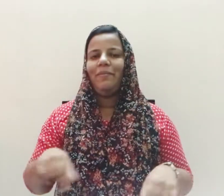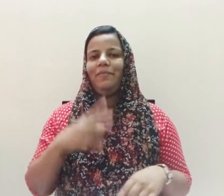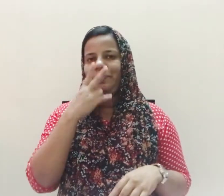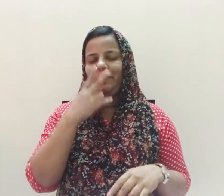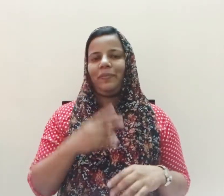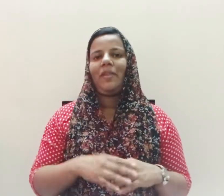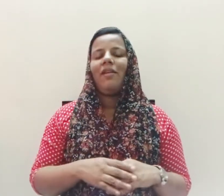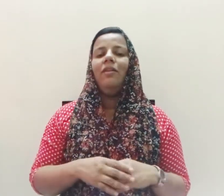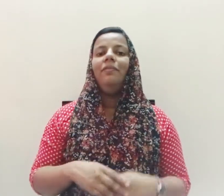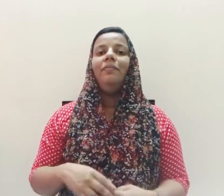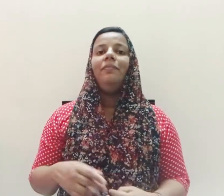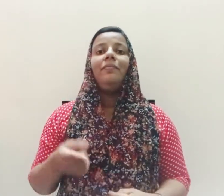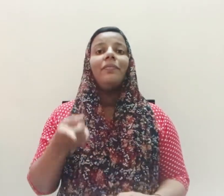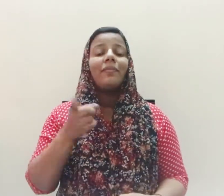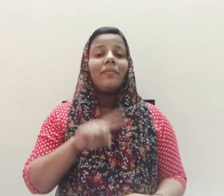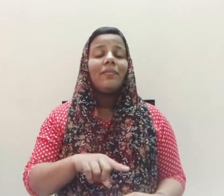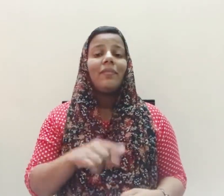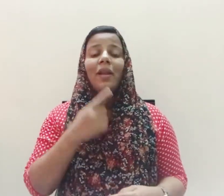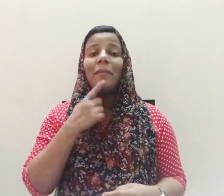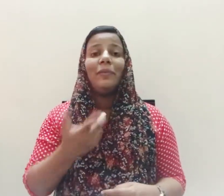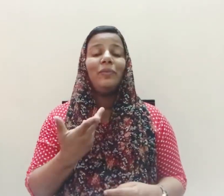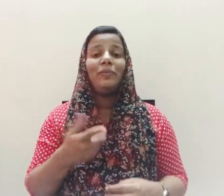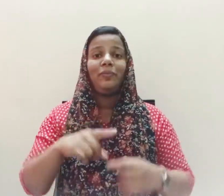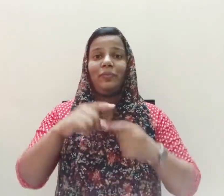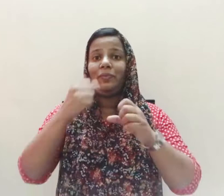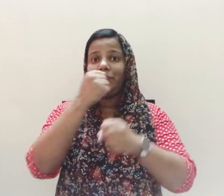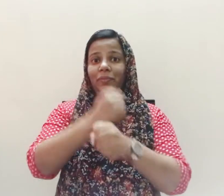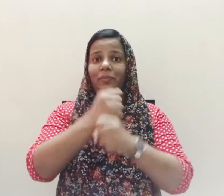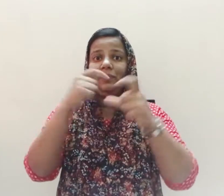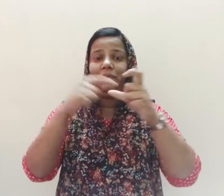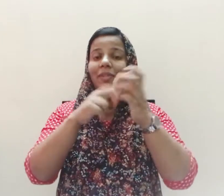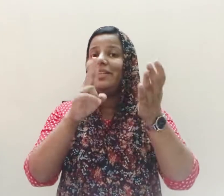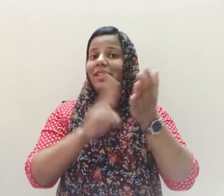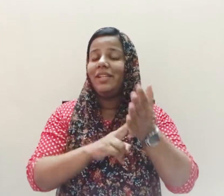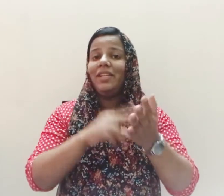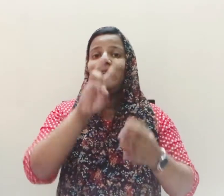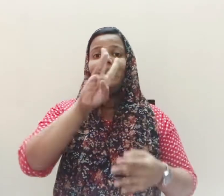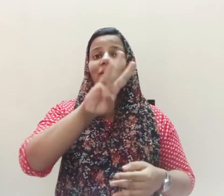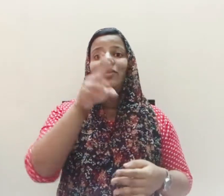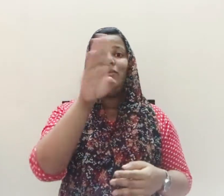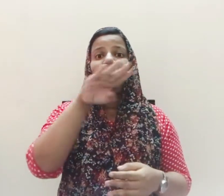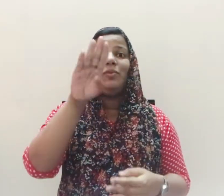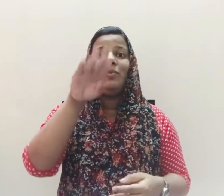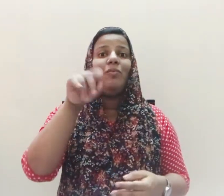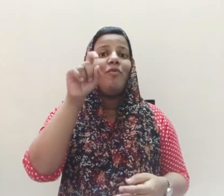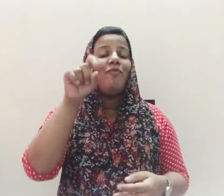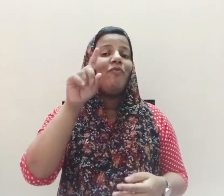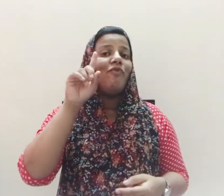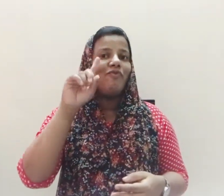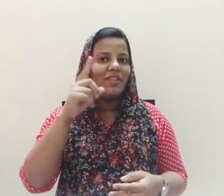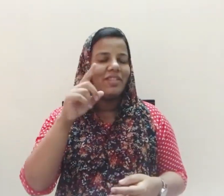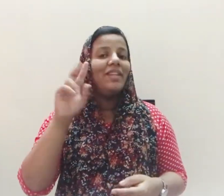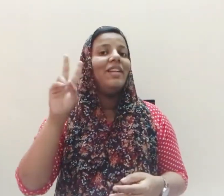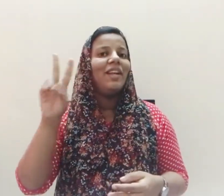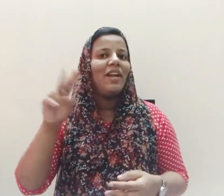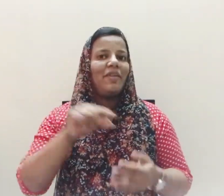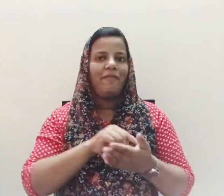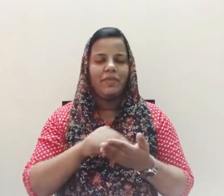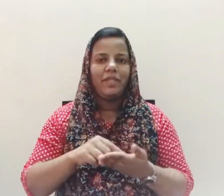ശ്രദ്ധിച്ചാട്ടെ, ഇന്നലെ ബൈബിൾ സ്റ്റഡിയിൽ പറഞ്ഞ ഒരു ഭാഗം, ഉൽപ്പത്തി പുസ്തകം 39-ാം അധ്യായം അതിൻ്റെ 1-ഉം 2-ഉം വാക്യങ്ങളാണ് വായിക്കാൻ പോകുന്നത്. എന്നാൽ